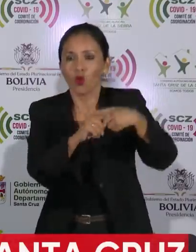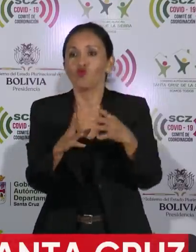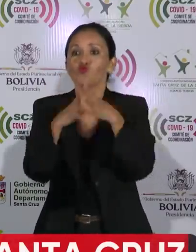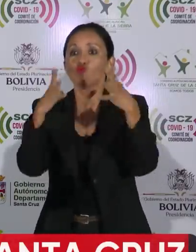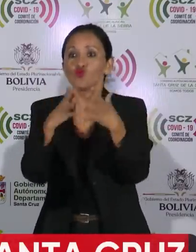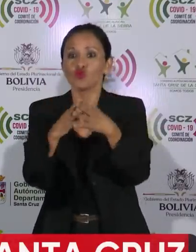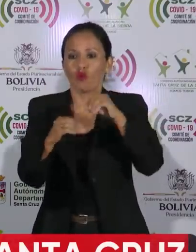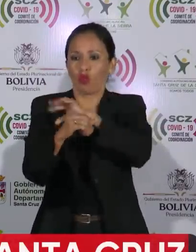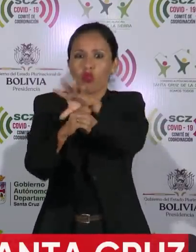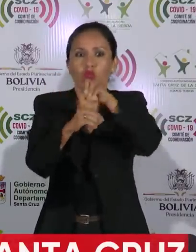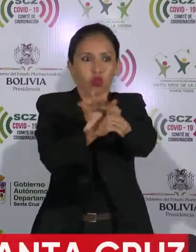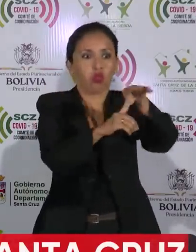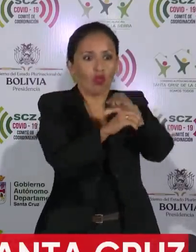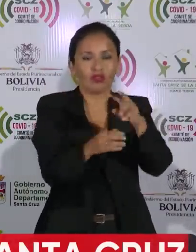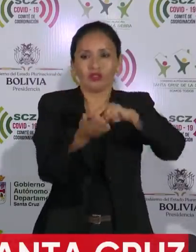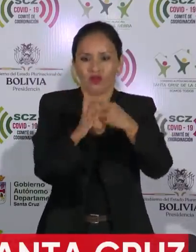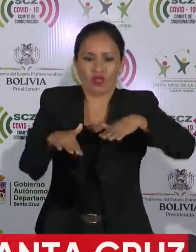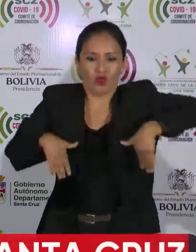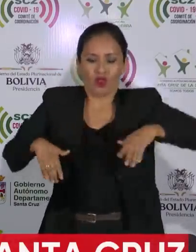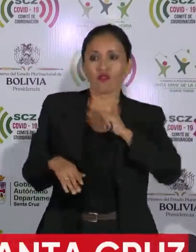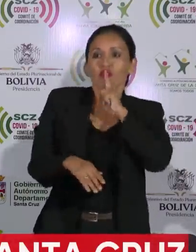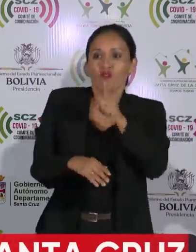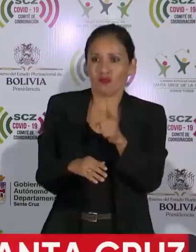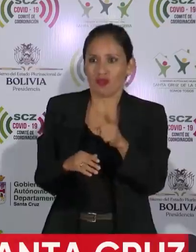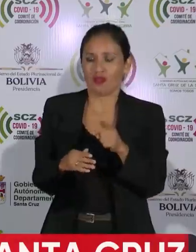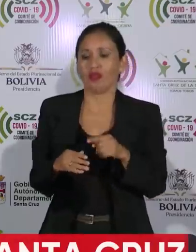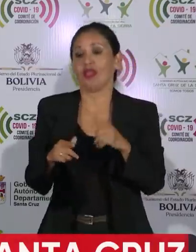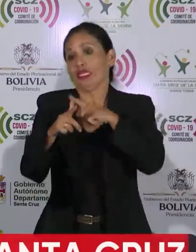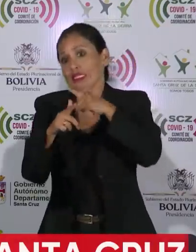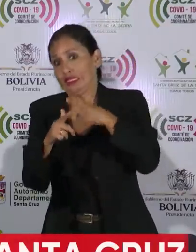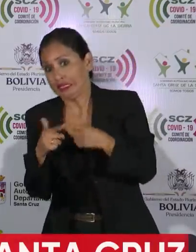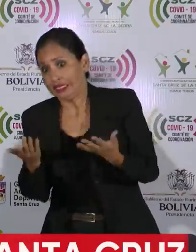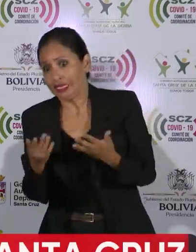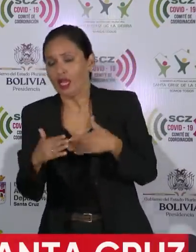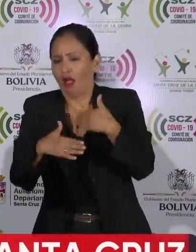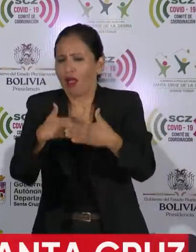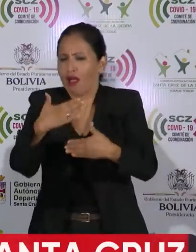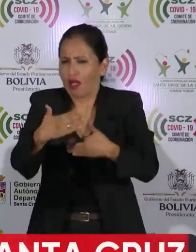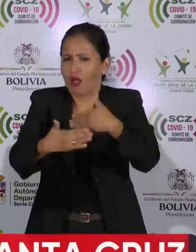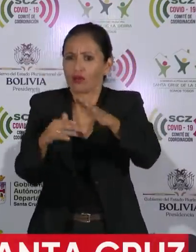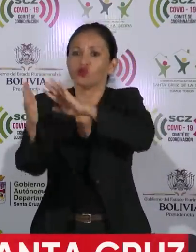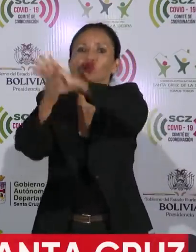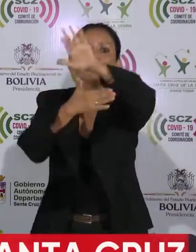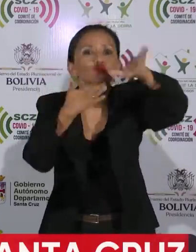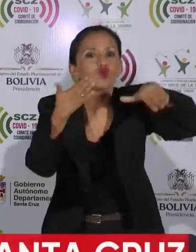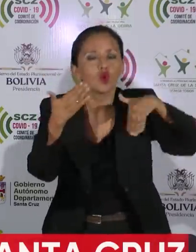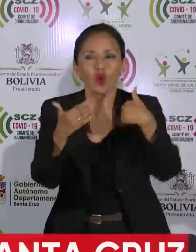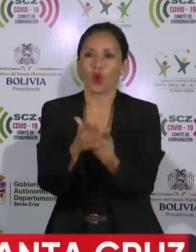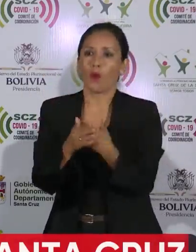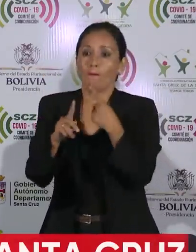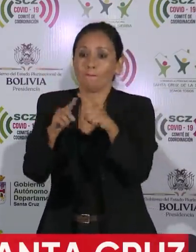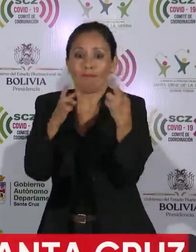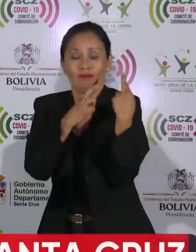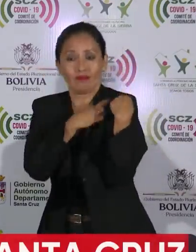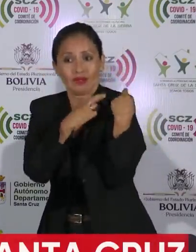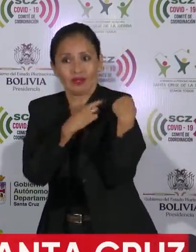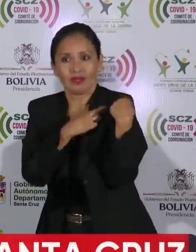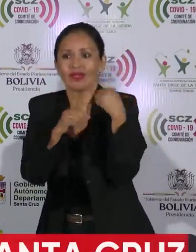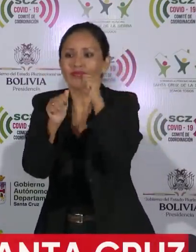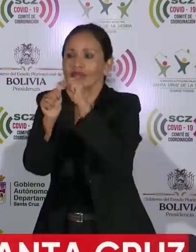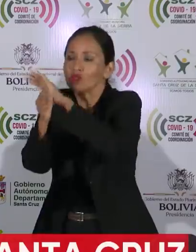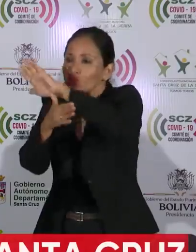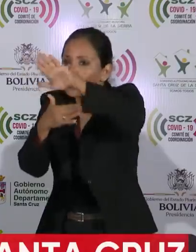muchos infectados que no están confirmados. Entonces, avancemos entre todos, pero la responsabilidad es